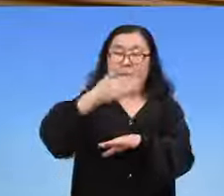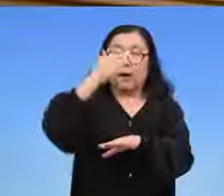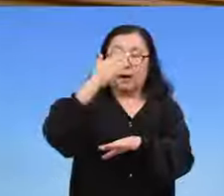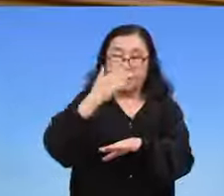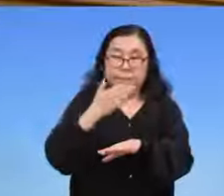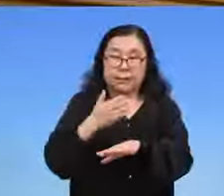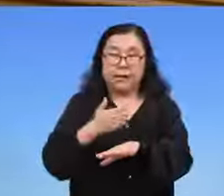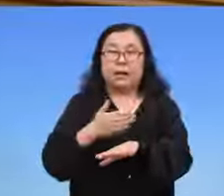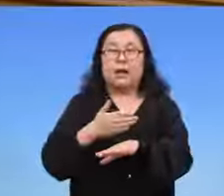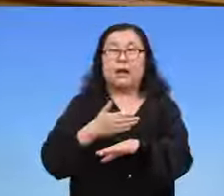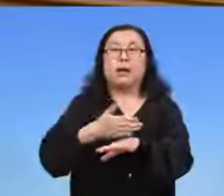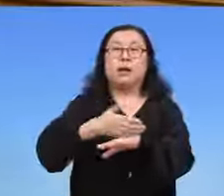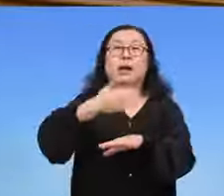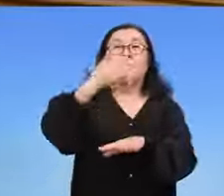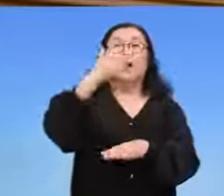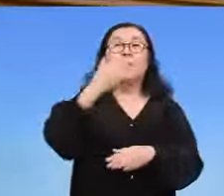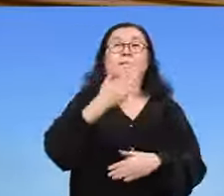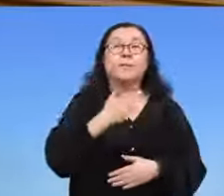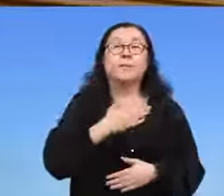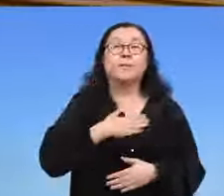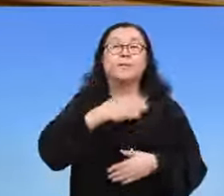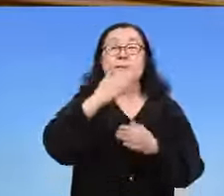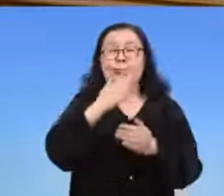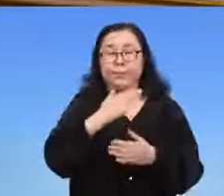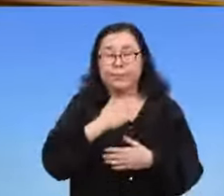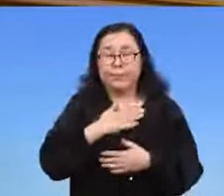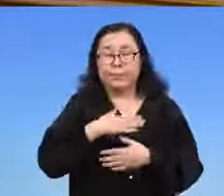내가 약할 때 강함 주고,